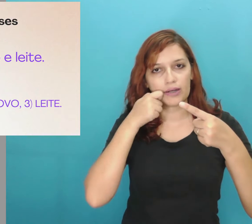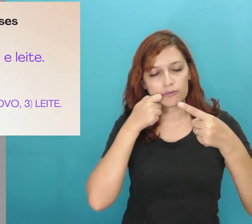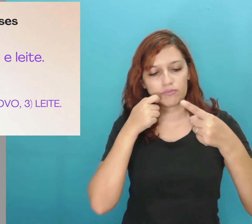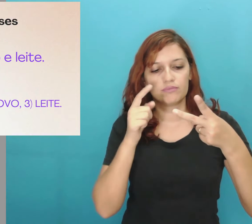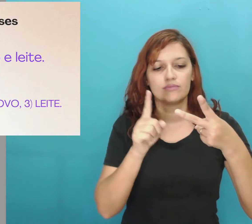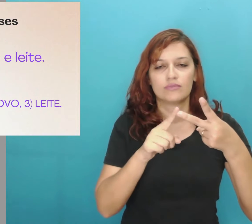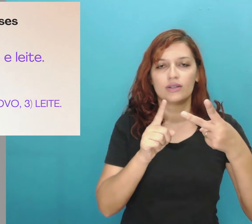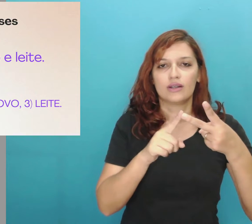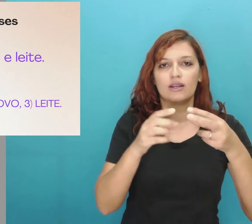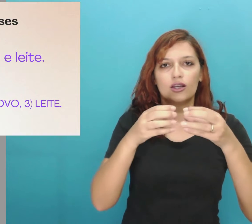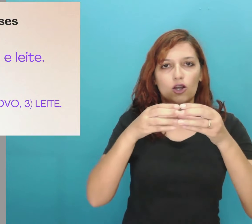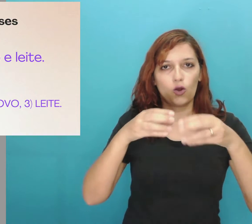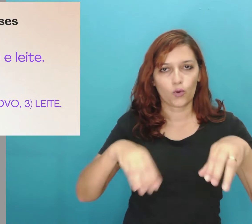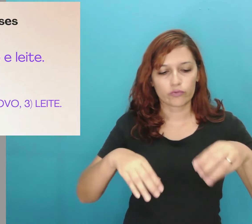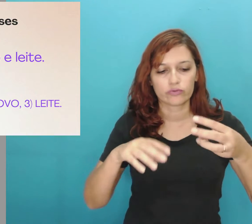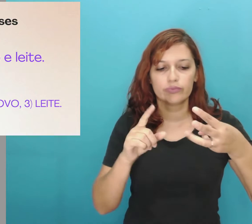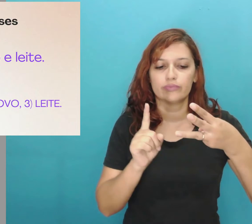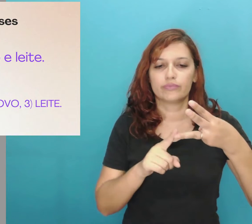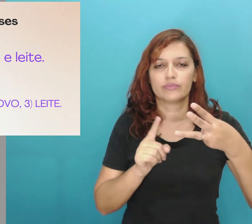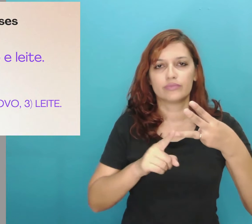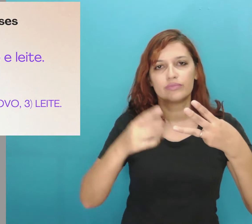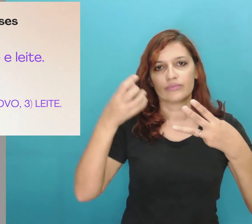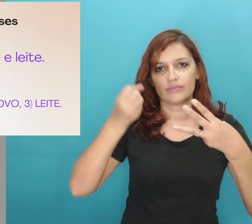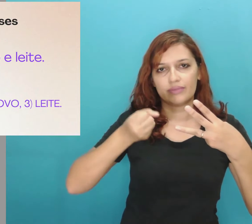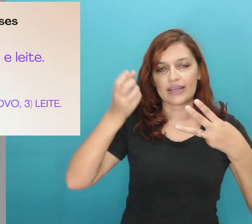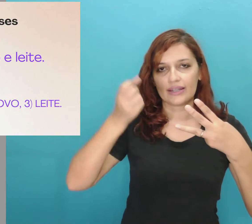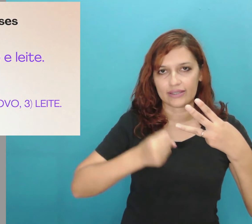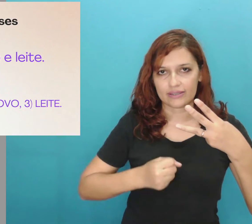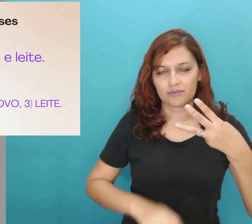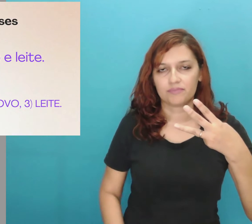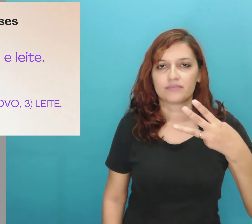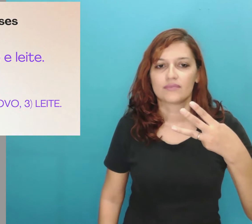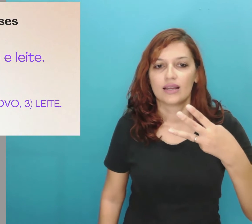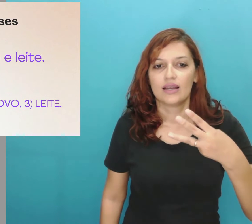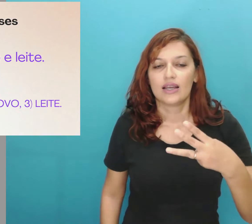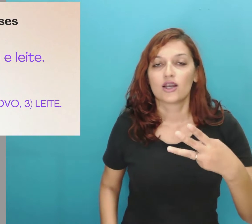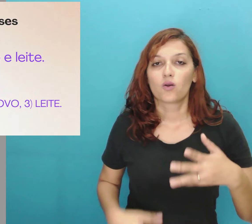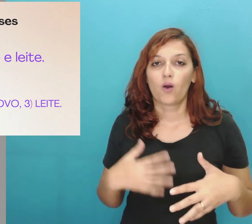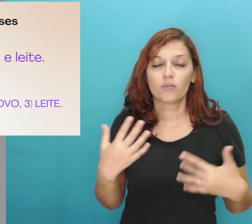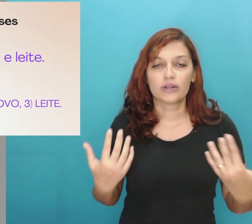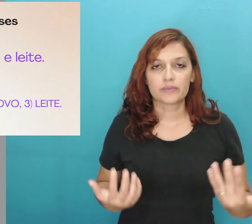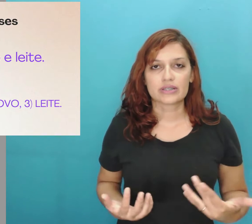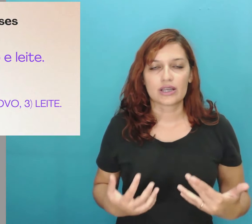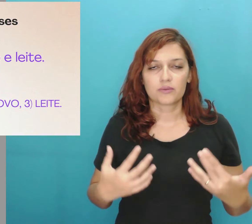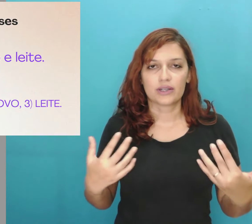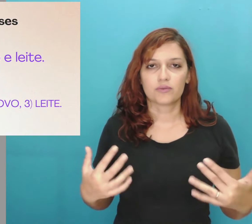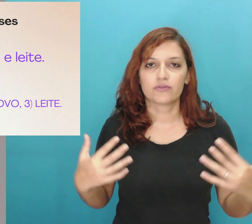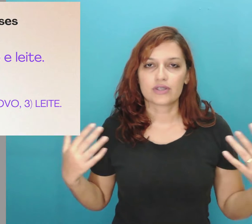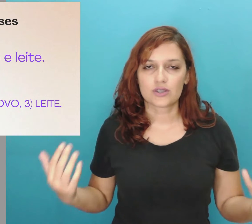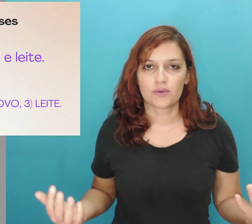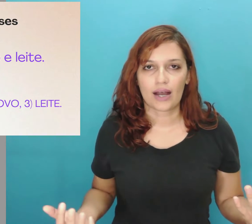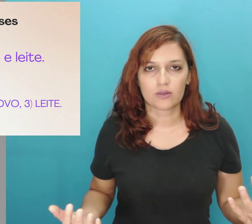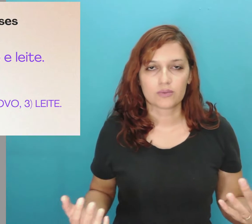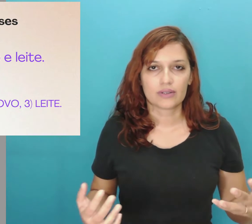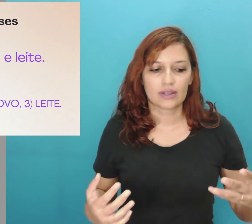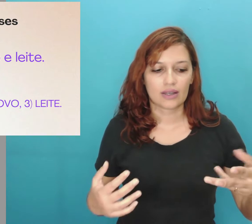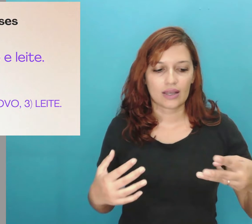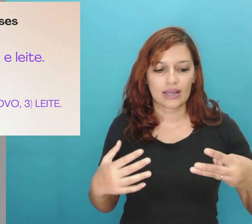Pão, ovo e leite. Como Libras é uma língua visual,